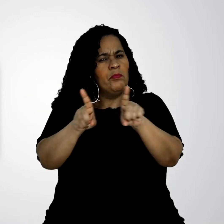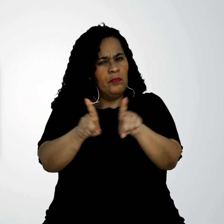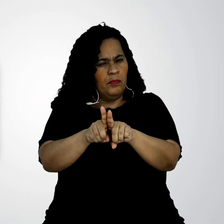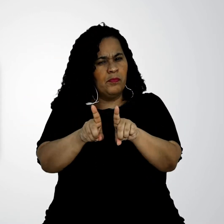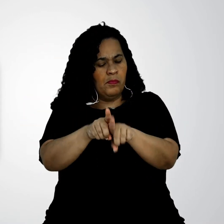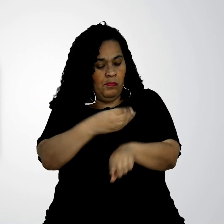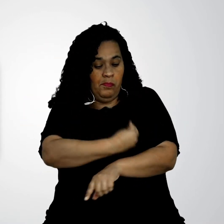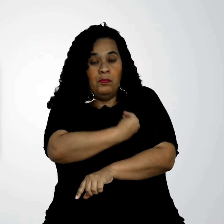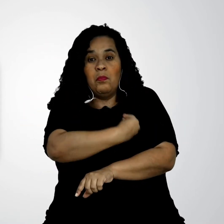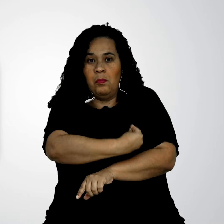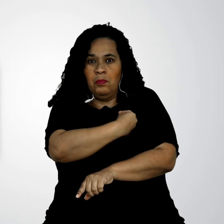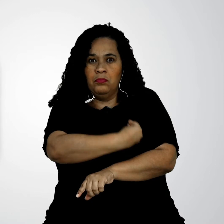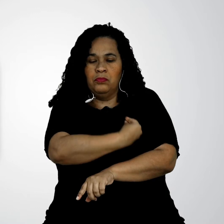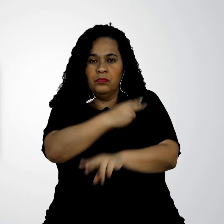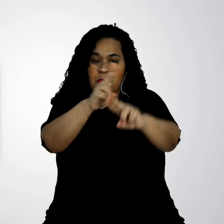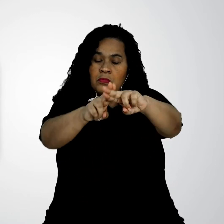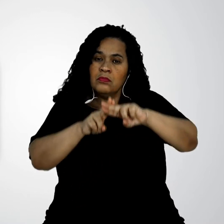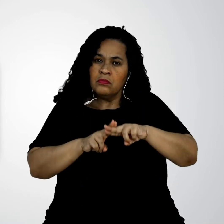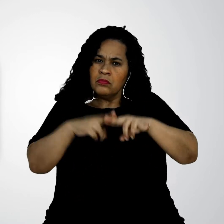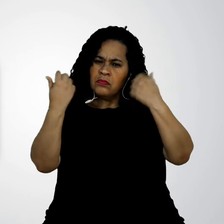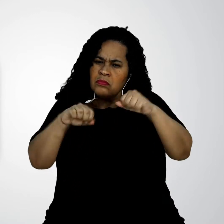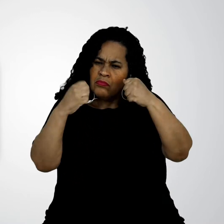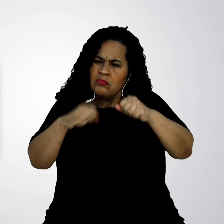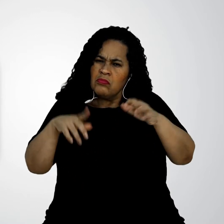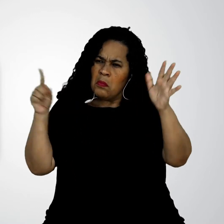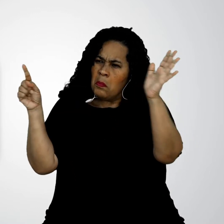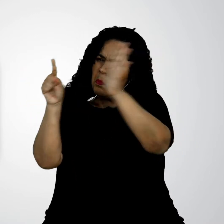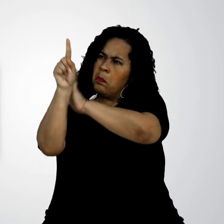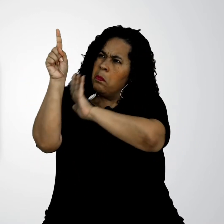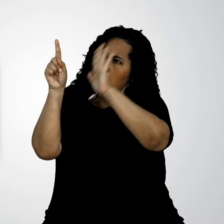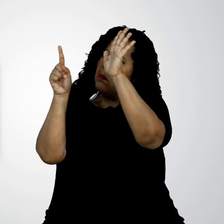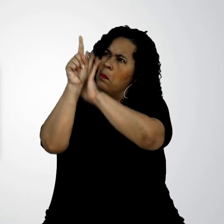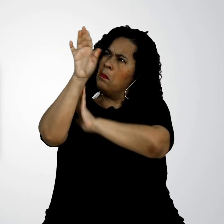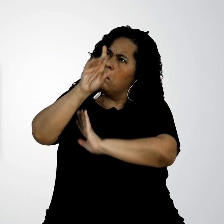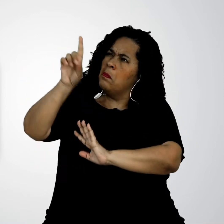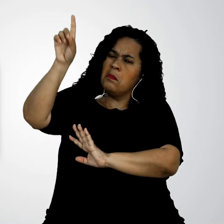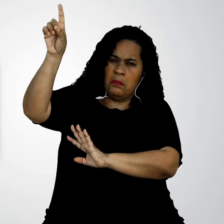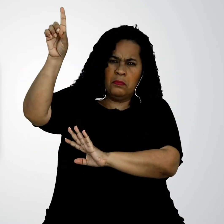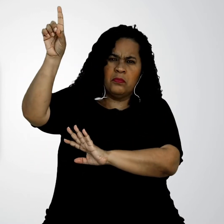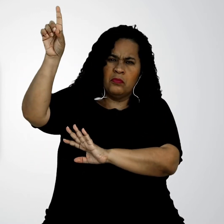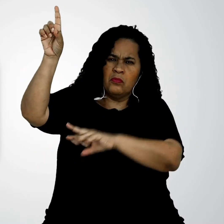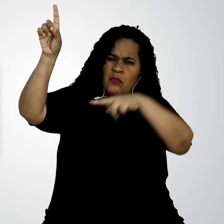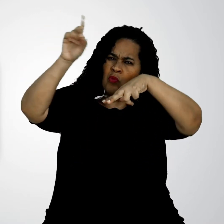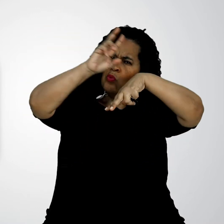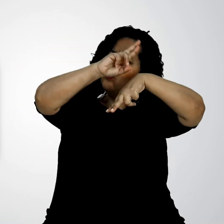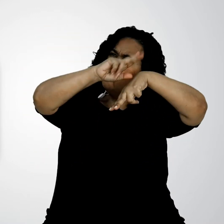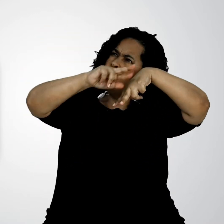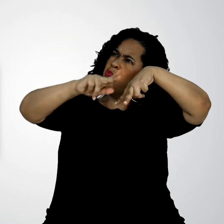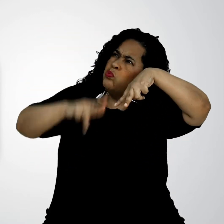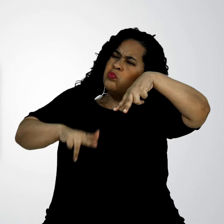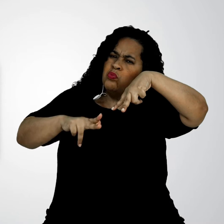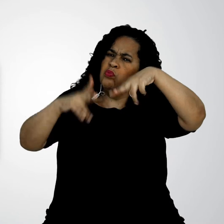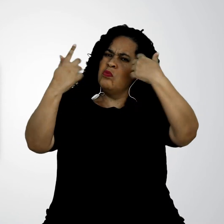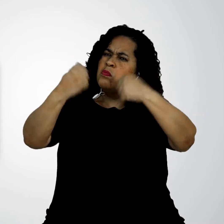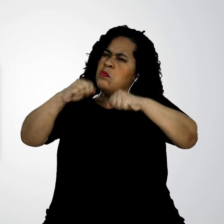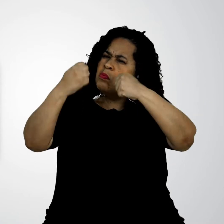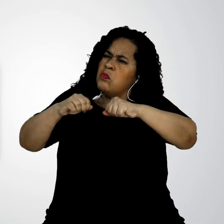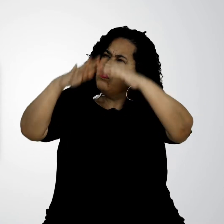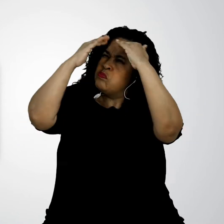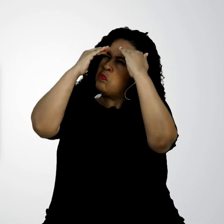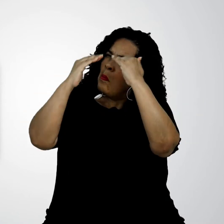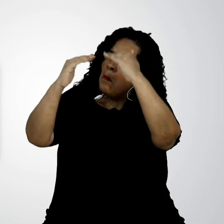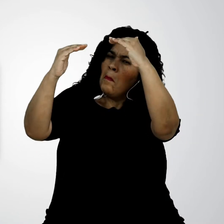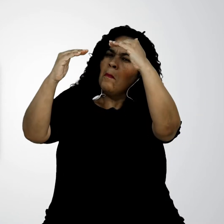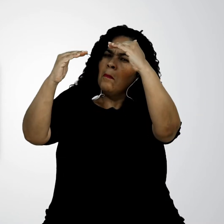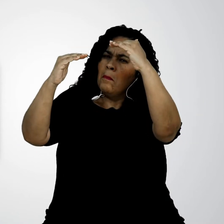nossa vida, nós precisamos perguntar para Deus quais as ideologias que nós devemos olhar